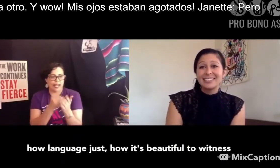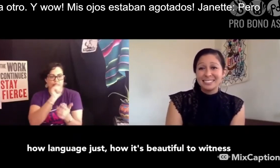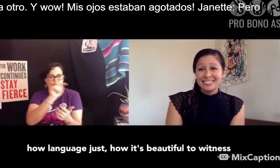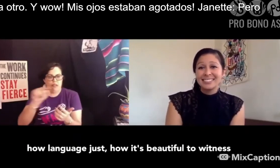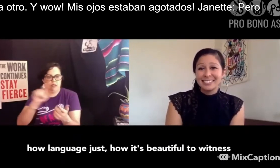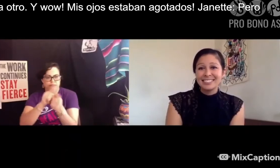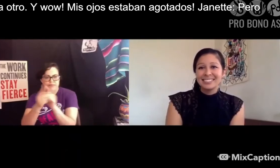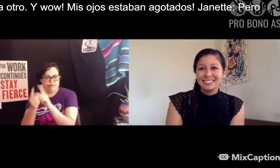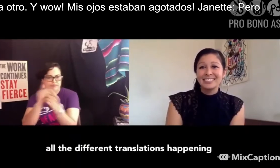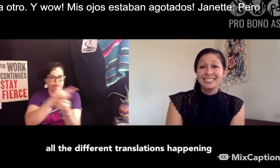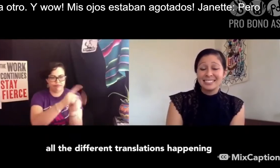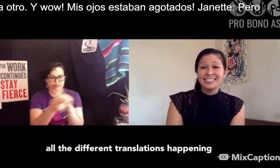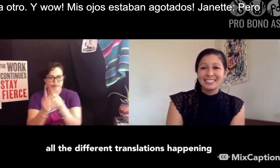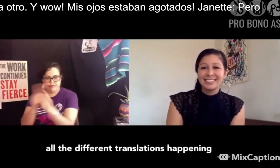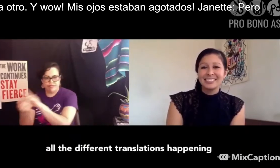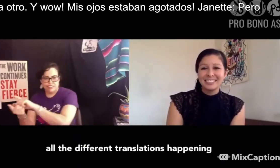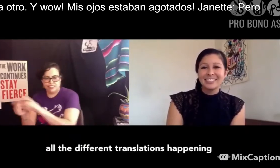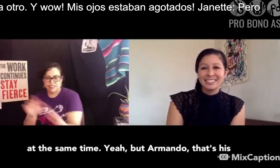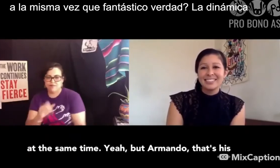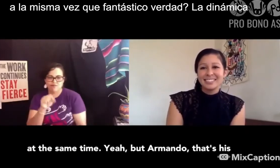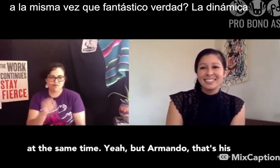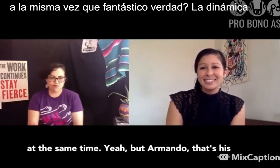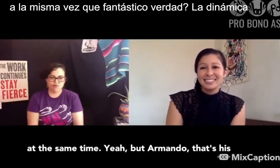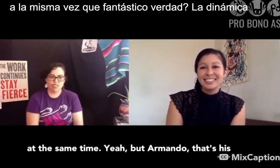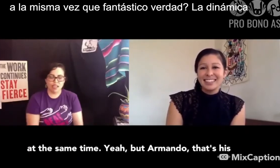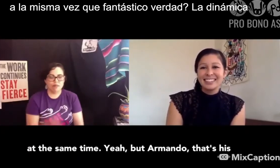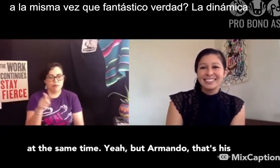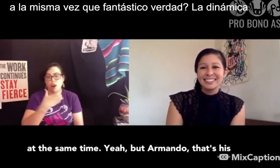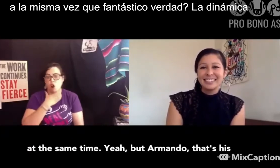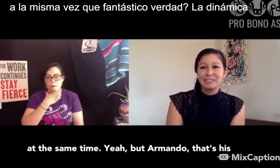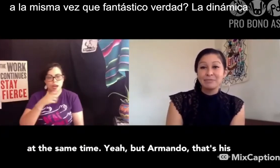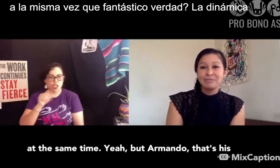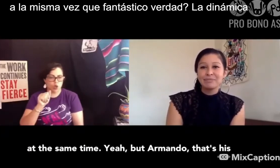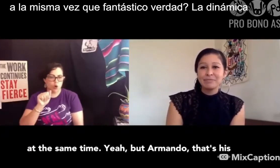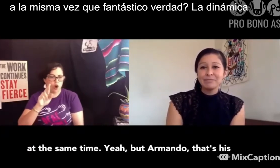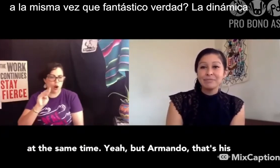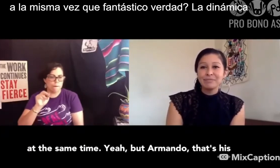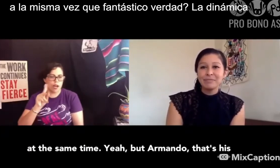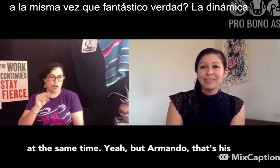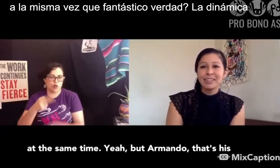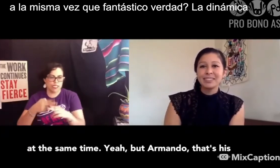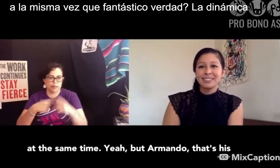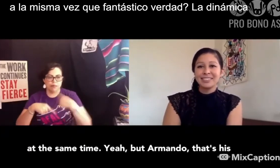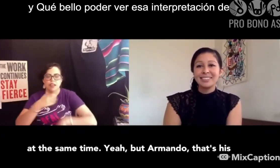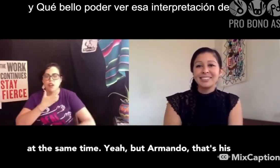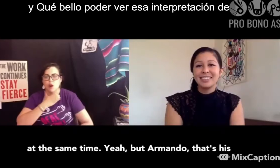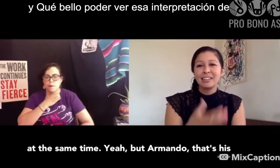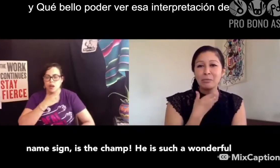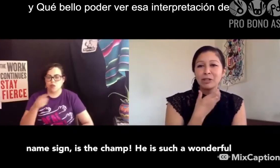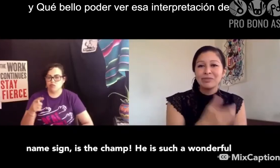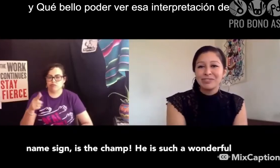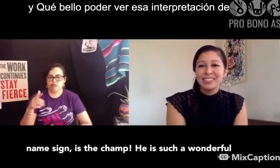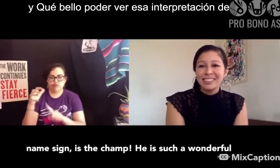otro y wow, mis ojos estaban agotados. Pero a la misma vez, qué fantástico, ¿verdad? La dinámica y